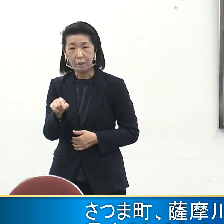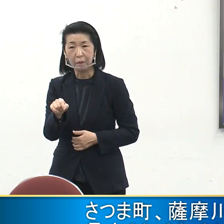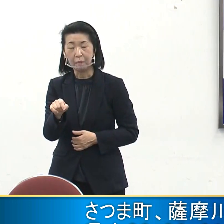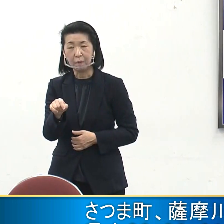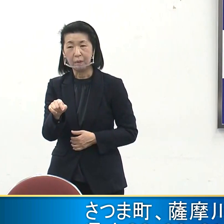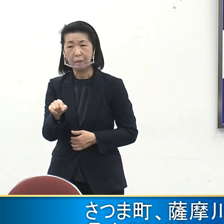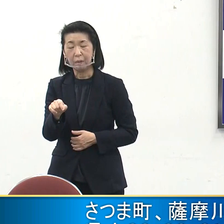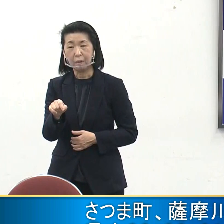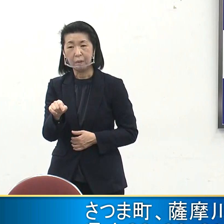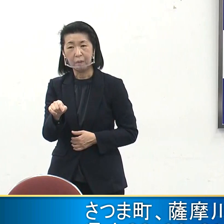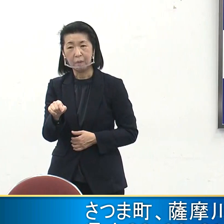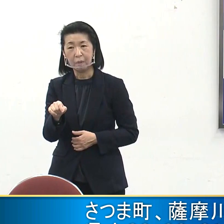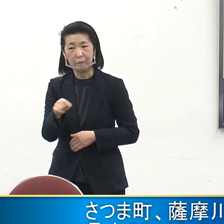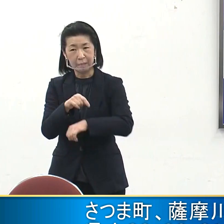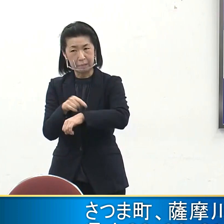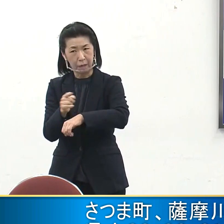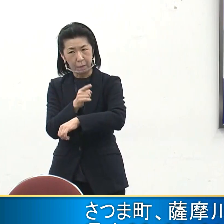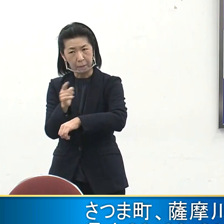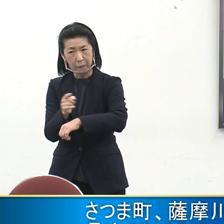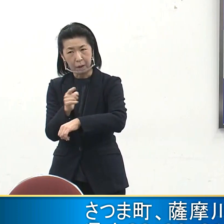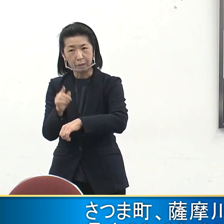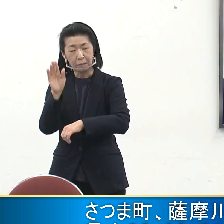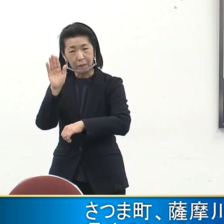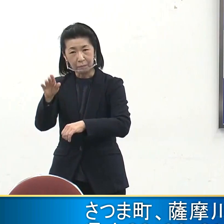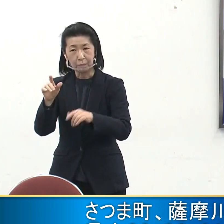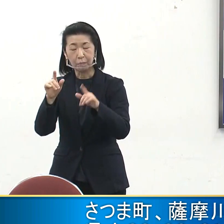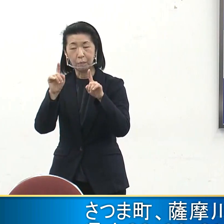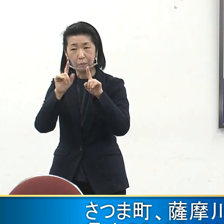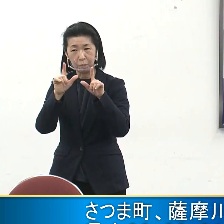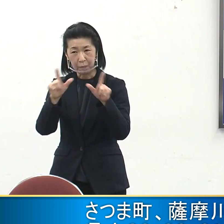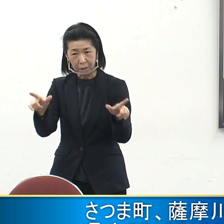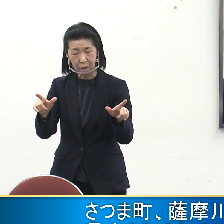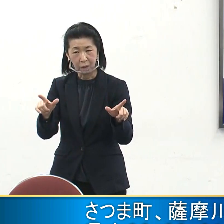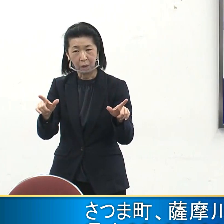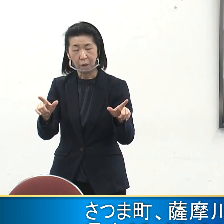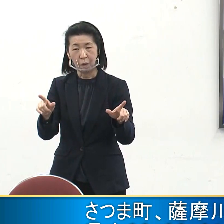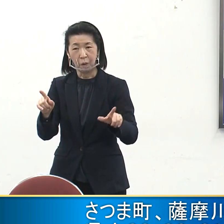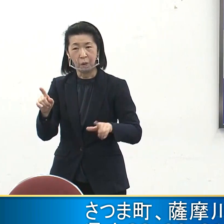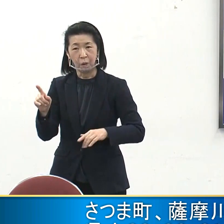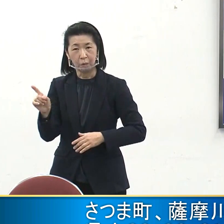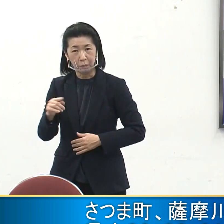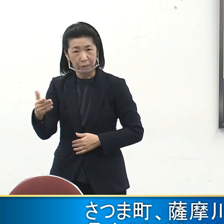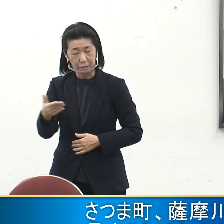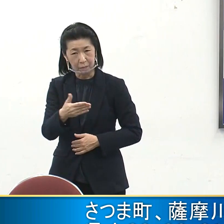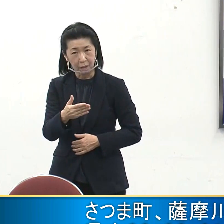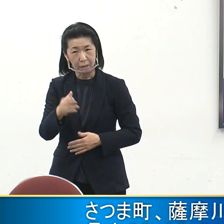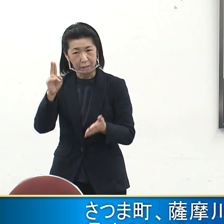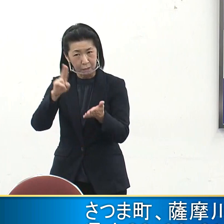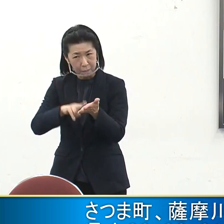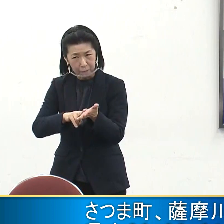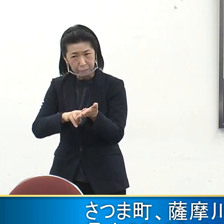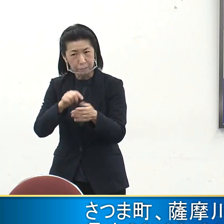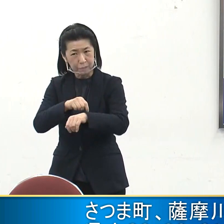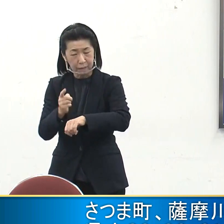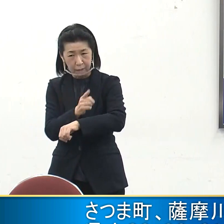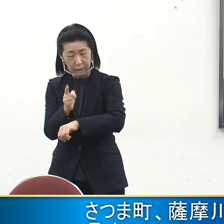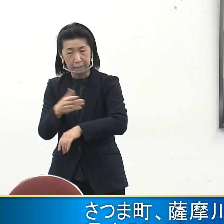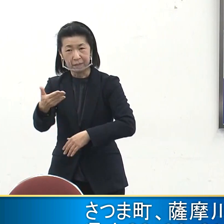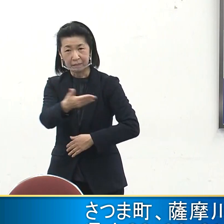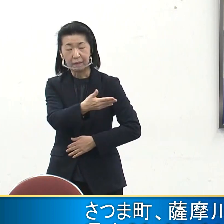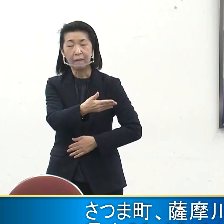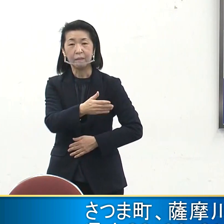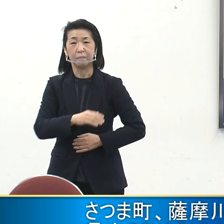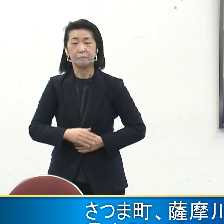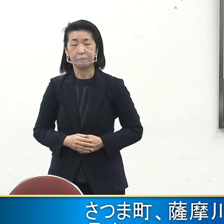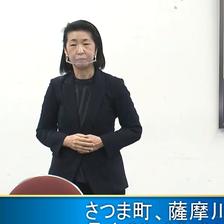公表になったのかなというふうに感じたんですが、 はい、 この点は何か特定に時間がかかったりとかってのはあったんでしょうか。 まあ、